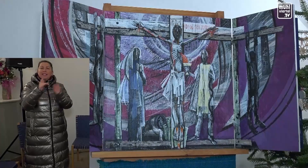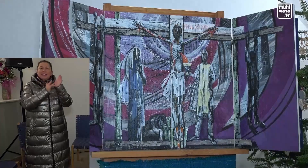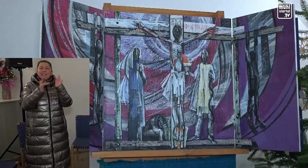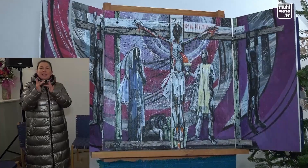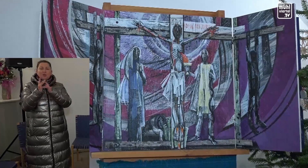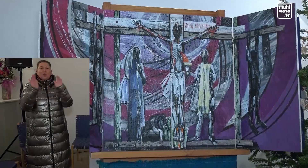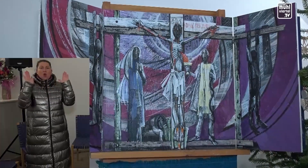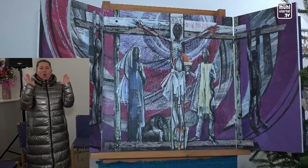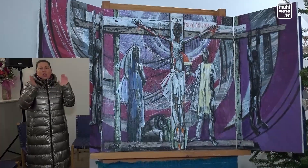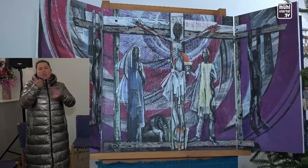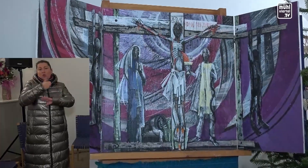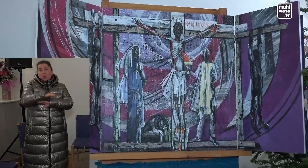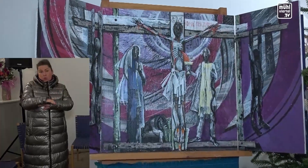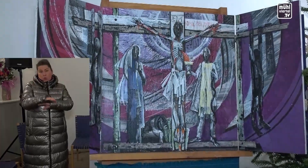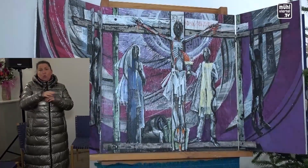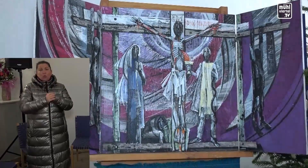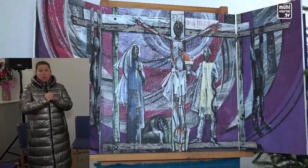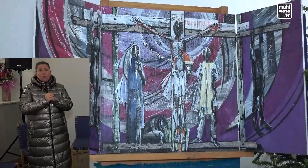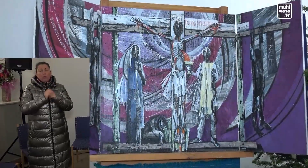Er führt zum Tod Jesu am Kreuz